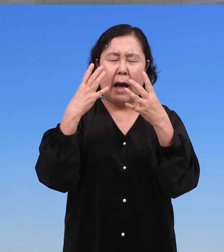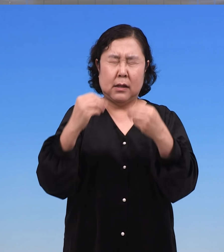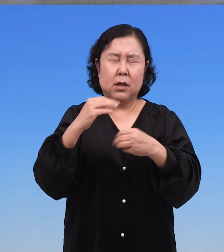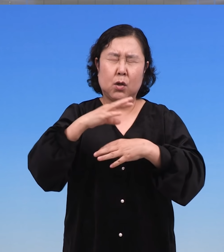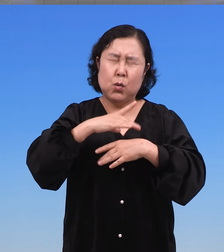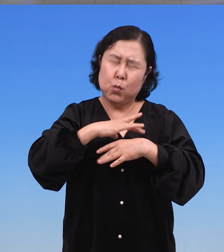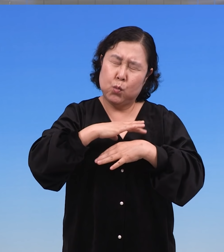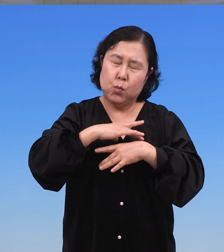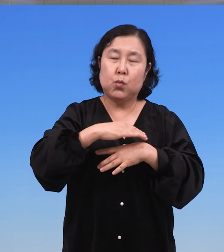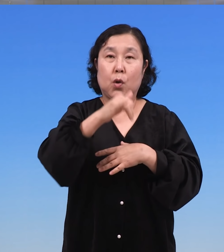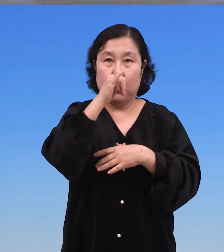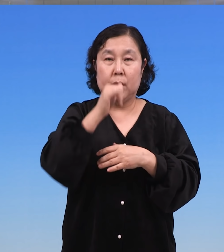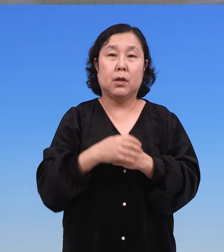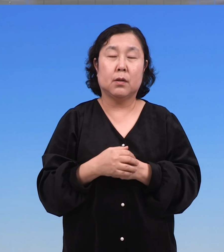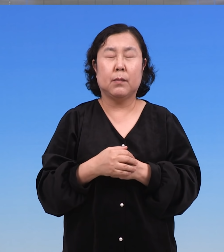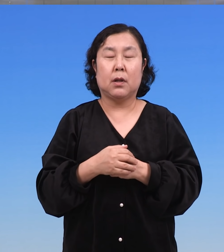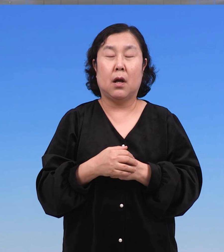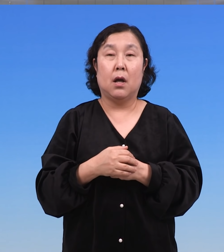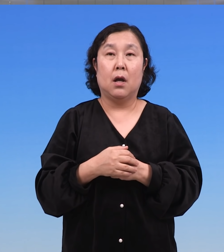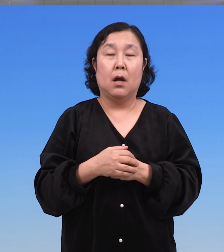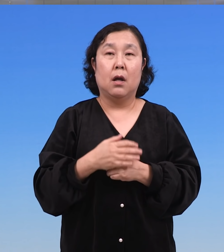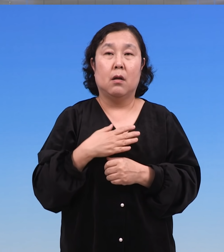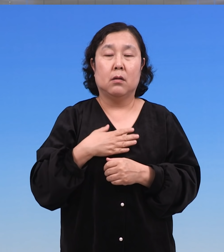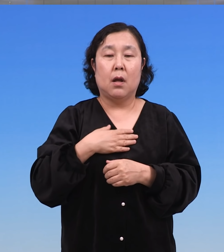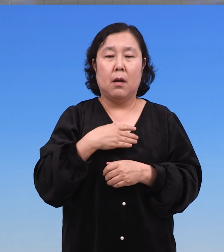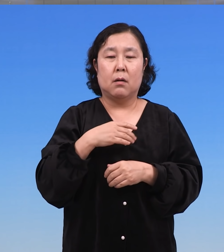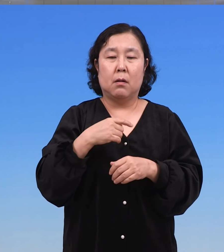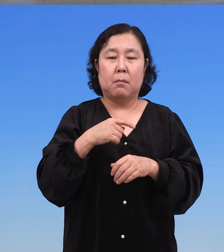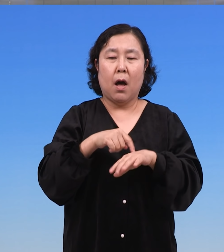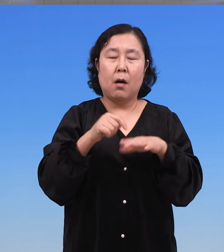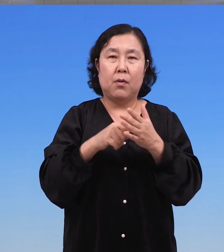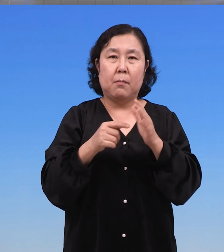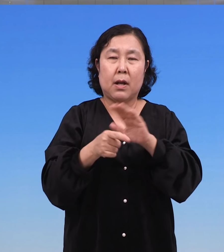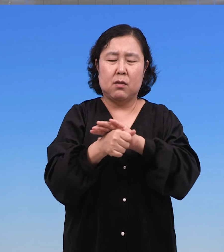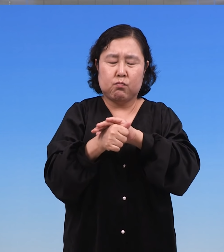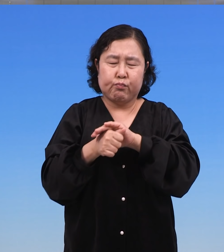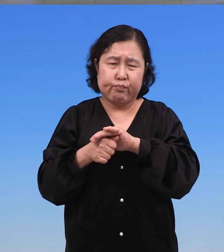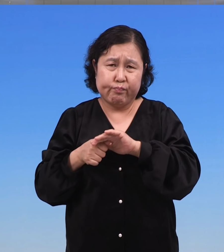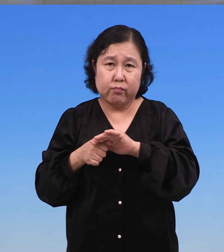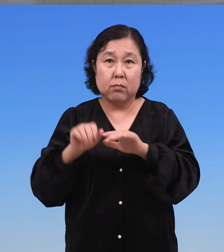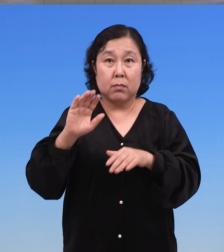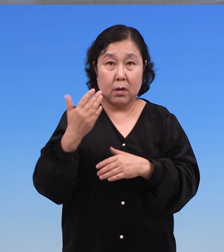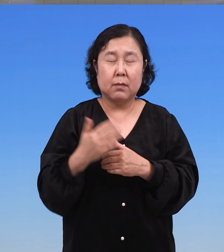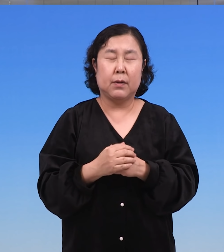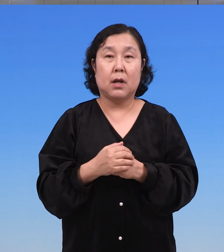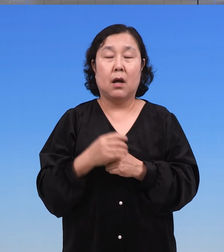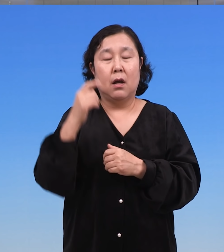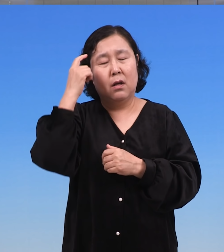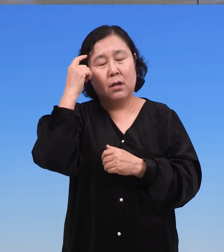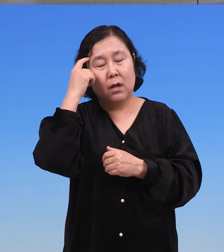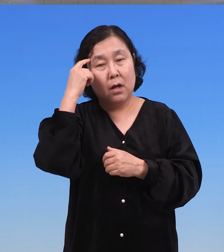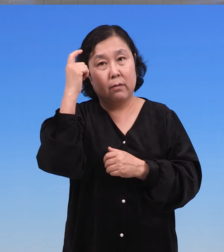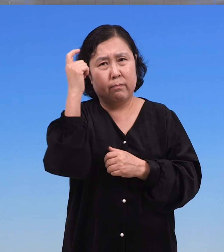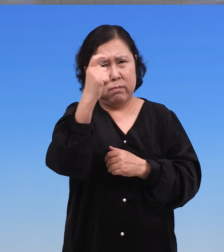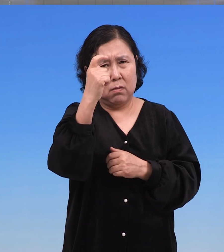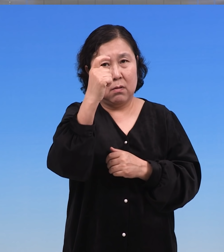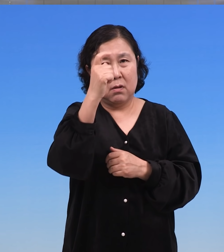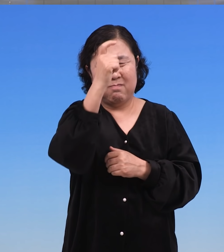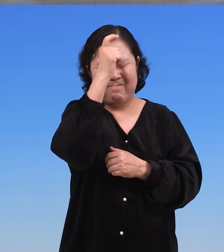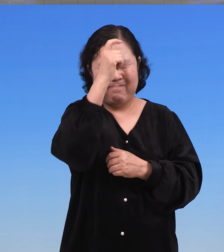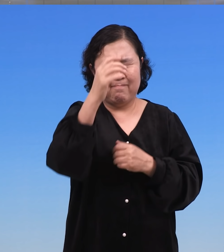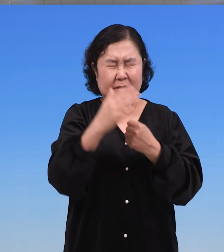2년 동안 말로도 할 수 없이 두려웠습니다. 그게 저를 너무너무 많이 위축시켰습니다. 막 생각이